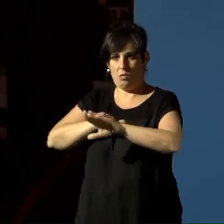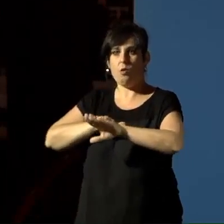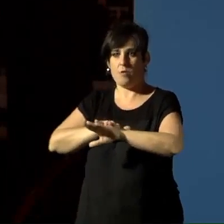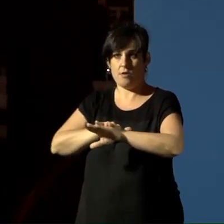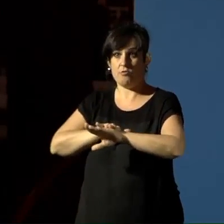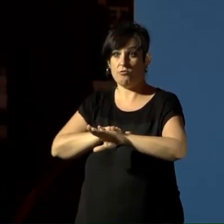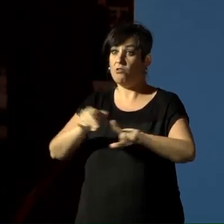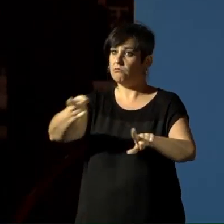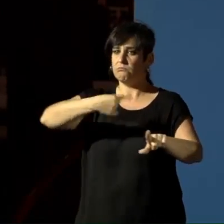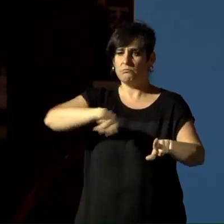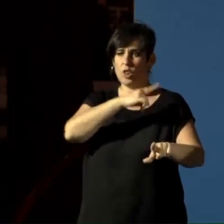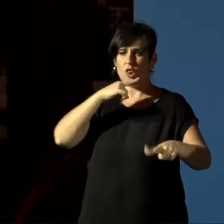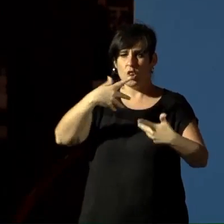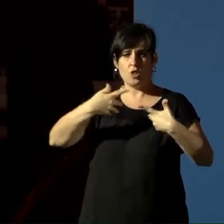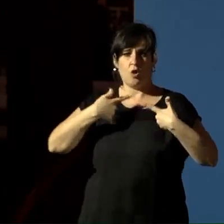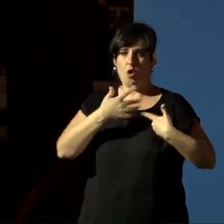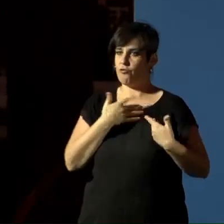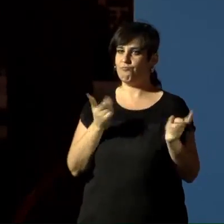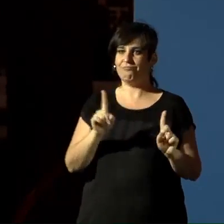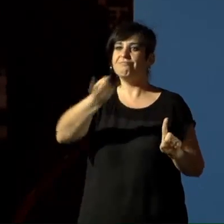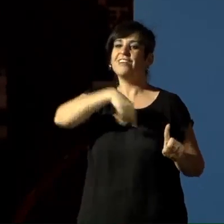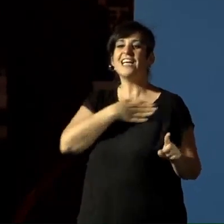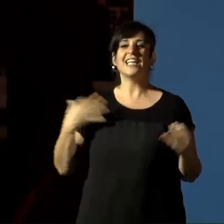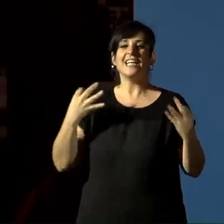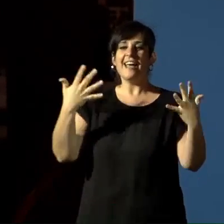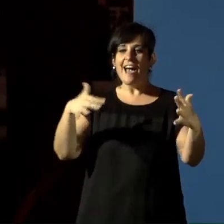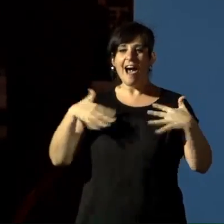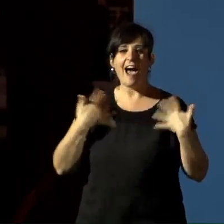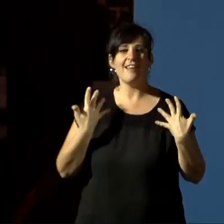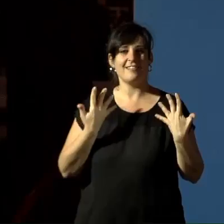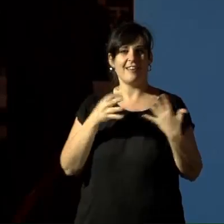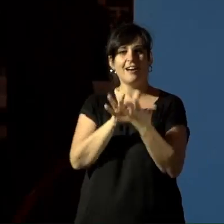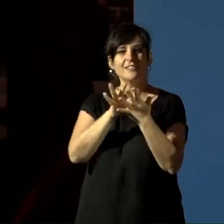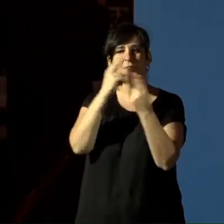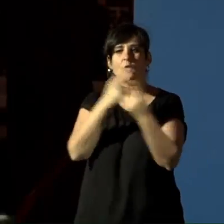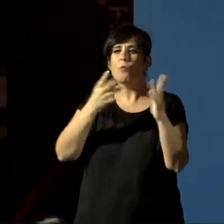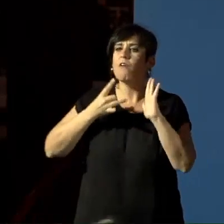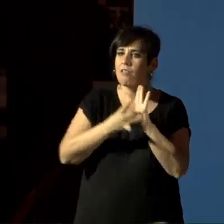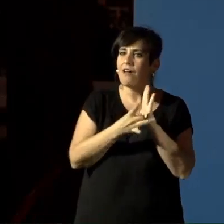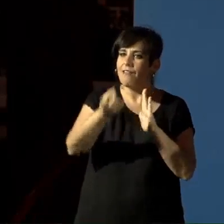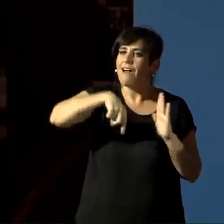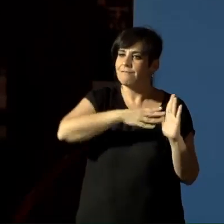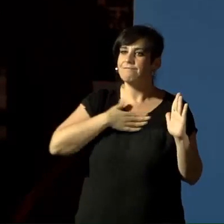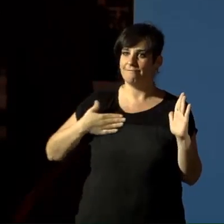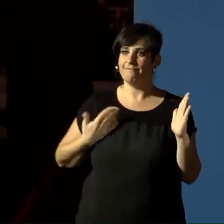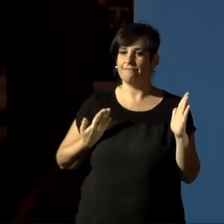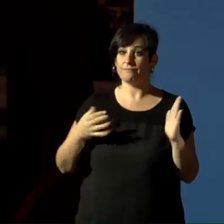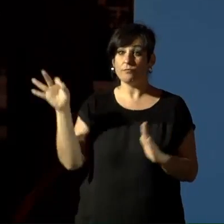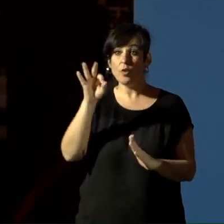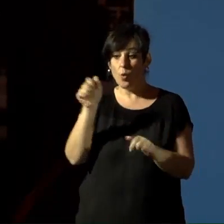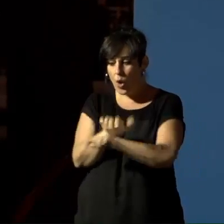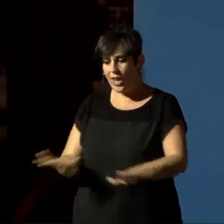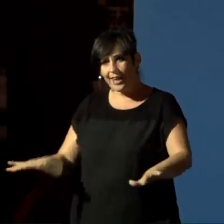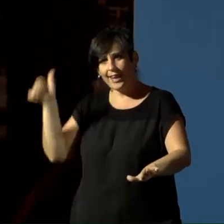non queremos dor, queremos alegría, queremos servicios públicos de calidade. Non queremos nenos